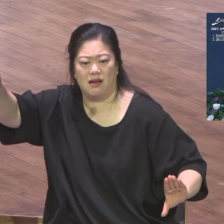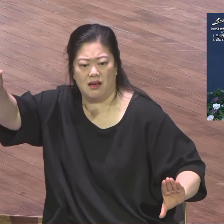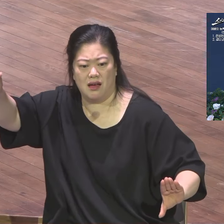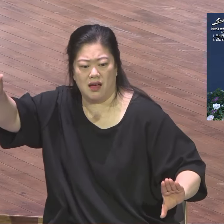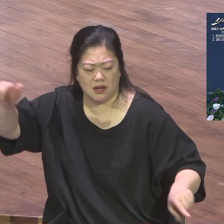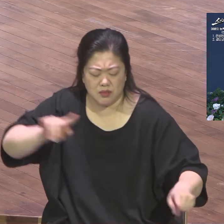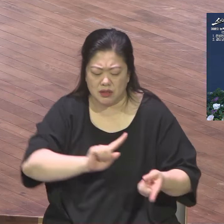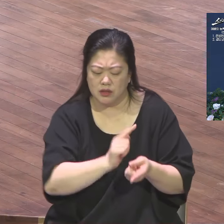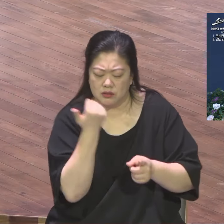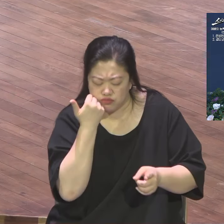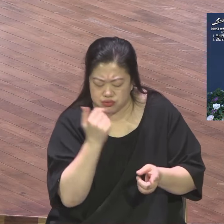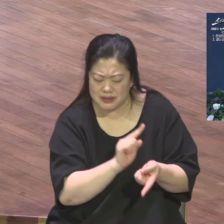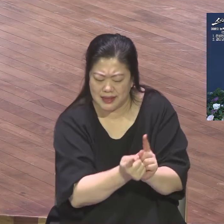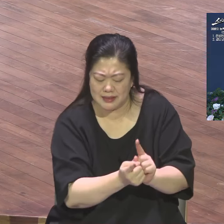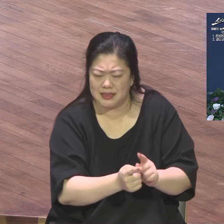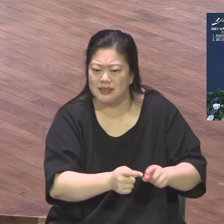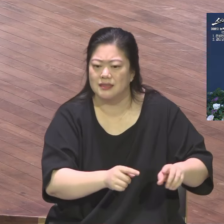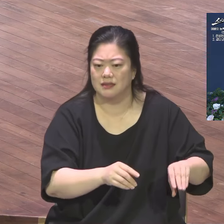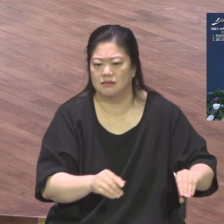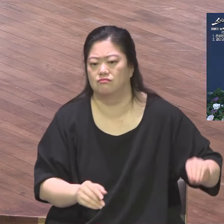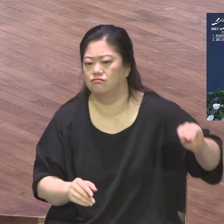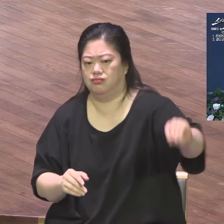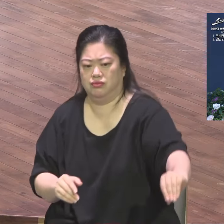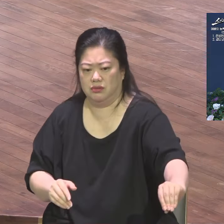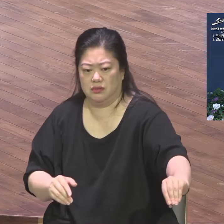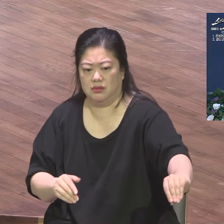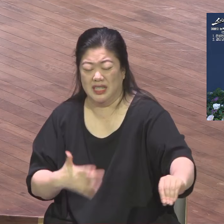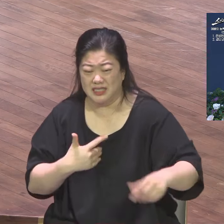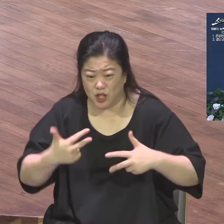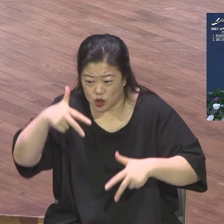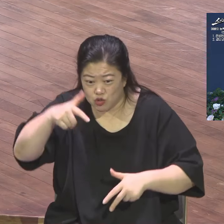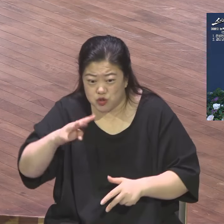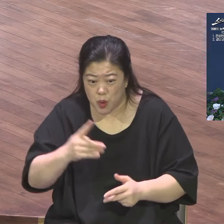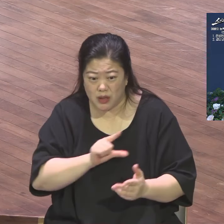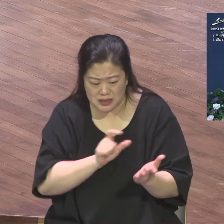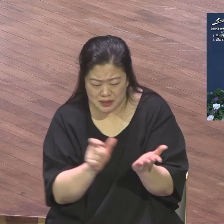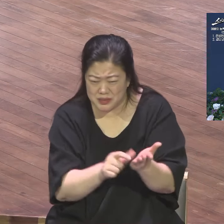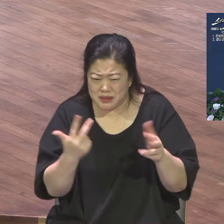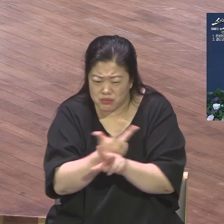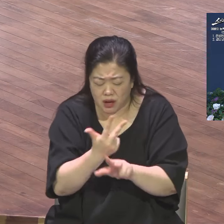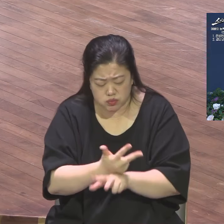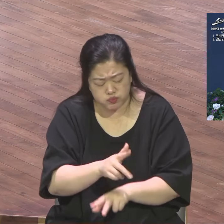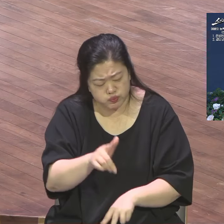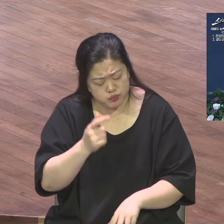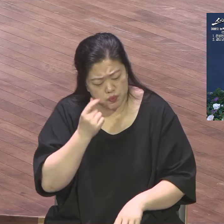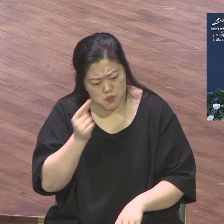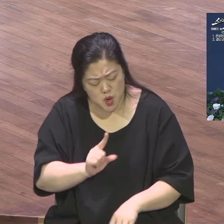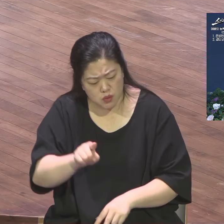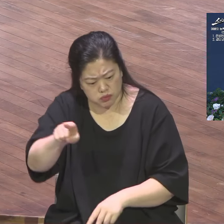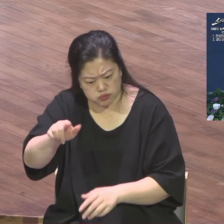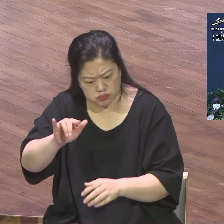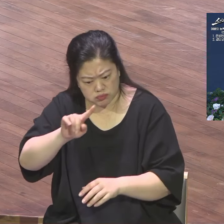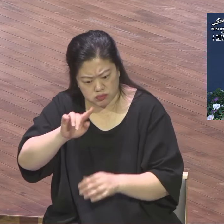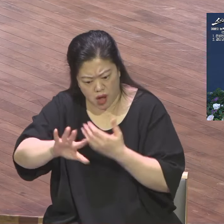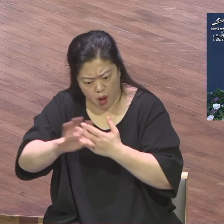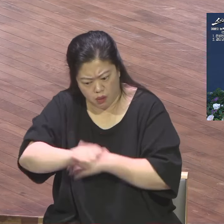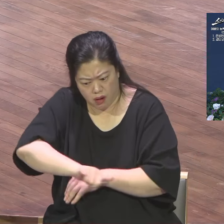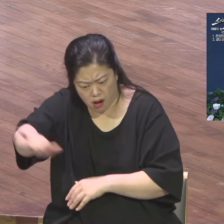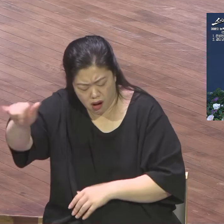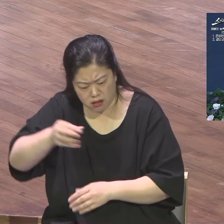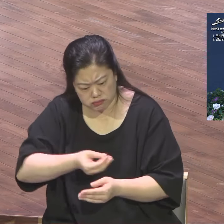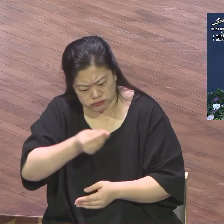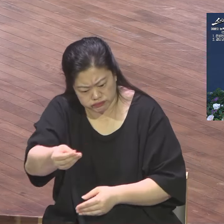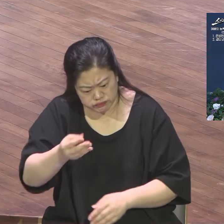들으면서 본인은 헌금이 없어. 하나님이 약속해놓고 하지를 말든지 했으면 지켜야지.